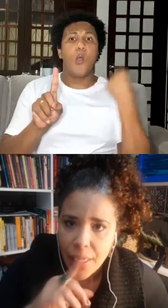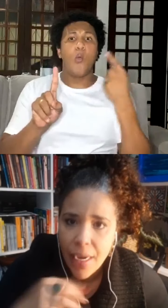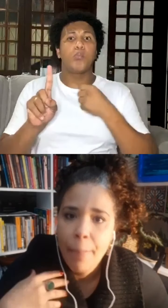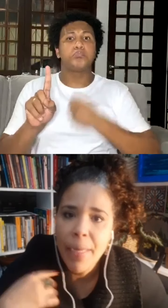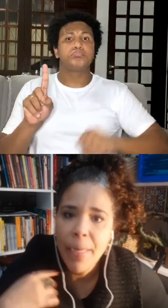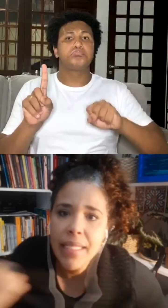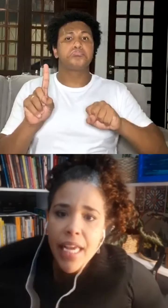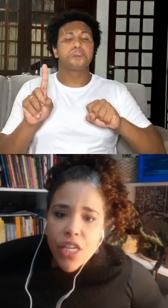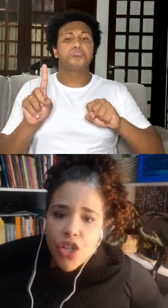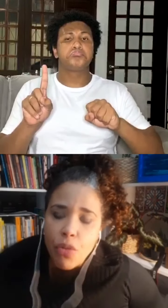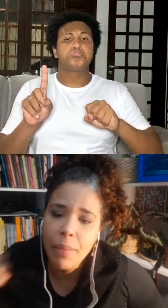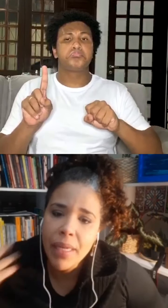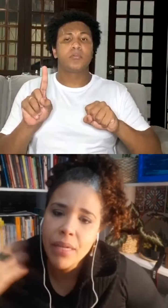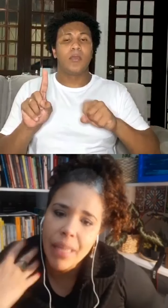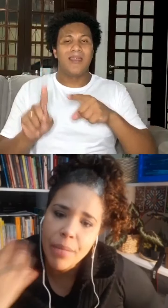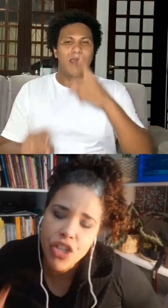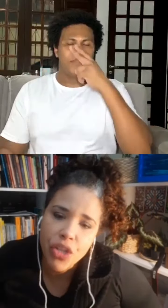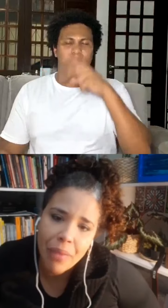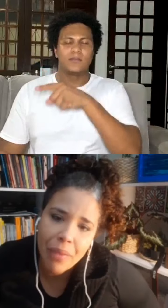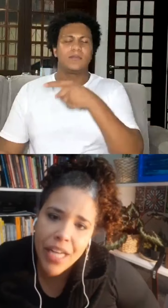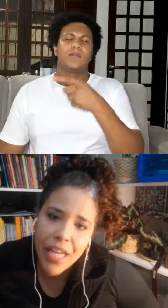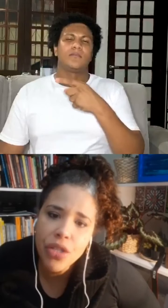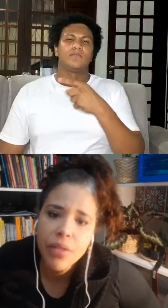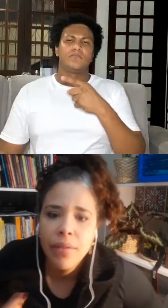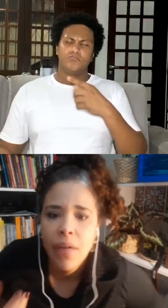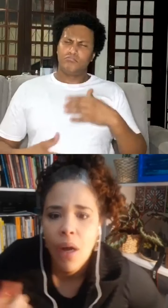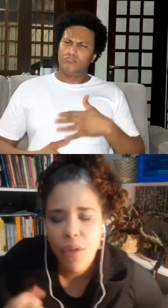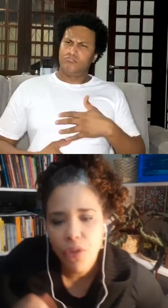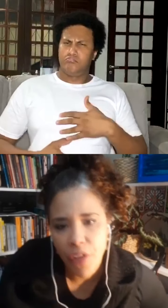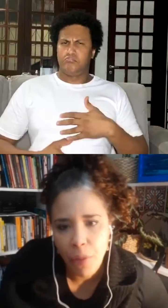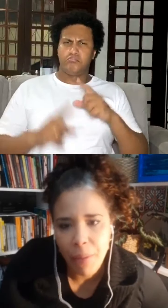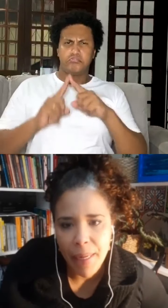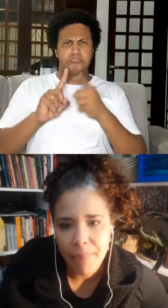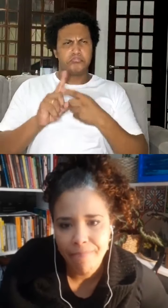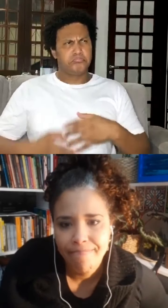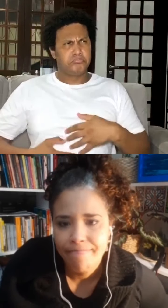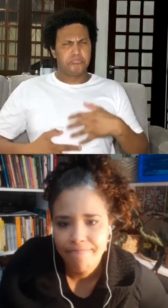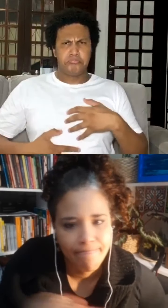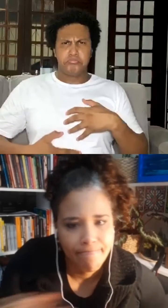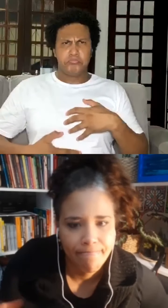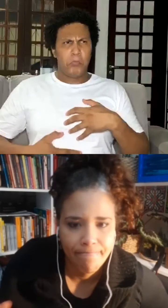A mãe sente que o bebê não está mexendo mais quando vê o bebê.